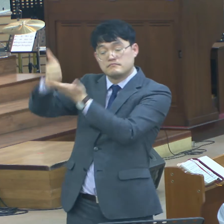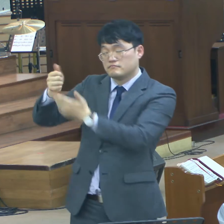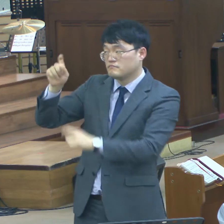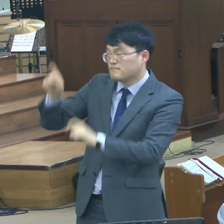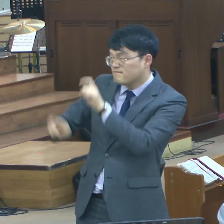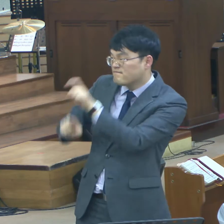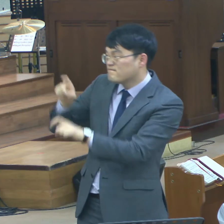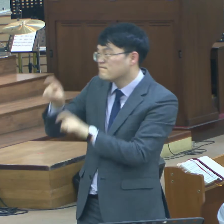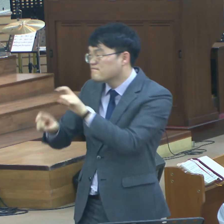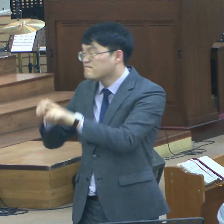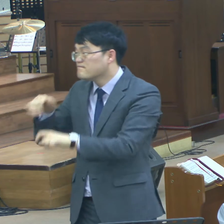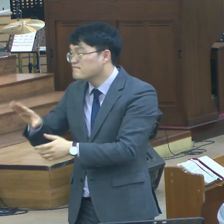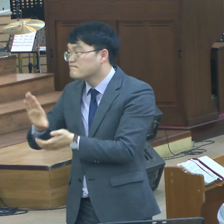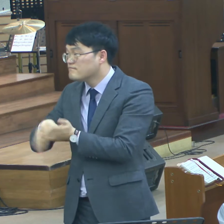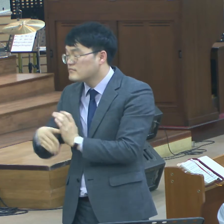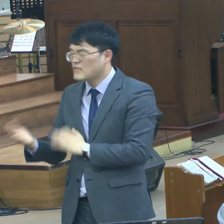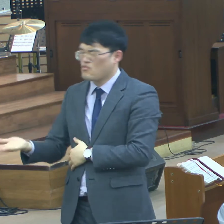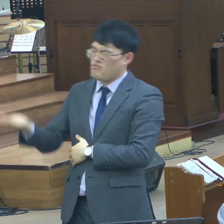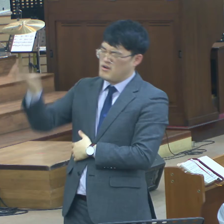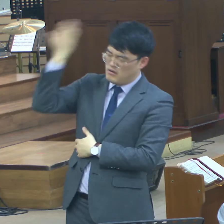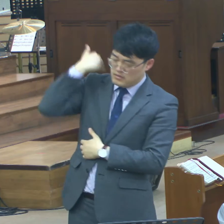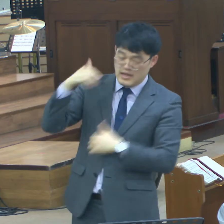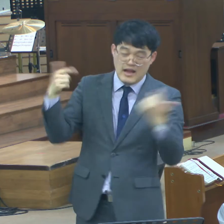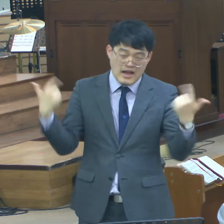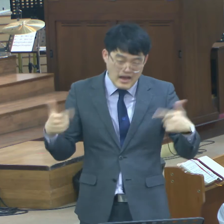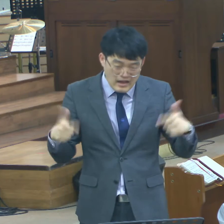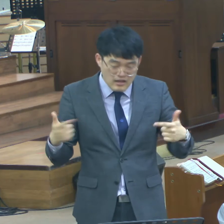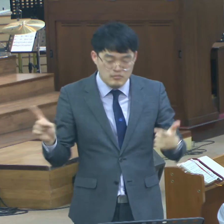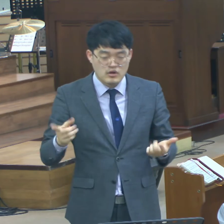과거에는 항상 제물을 가지고 나갔어요.